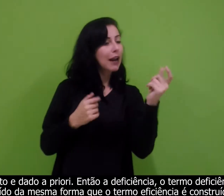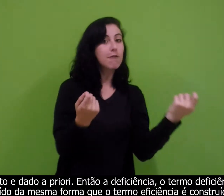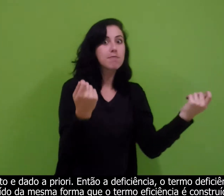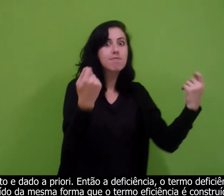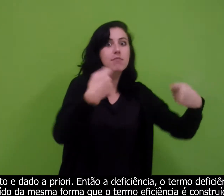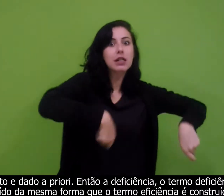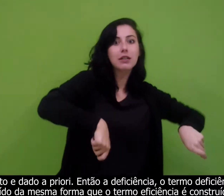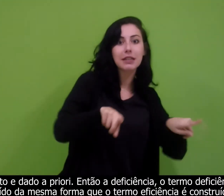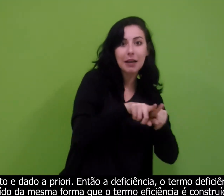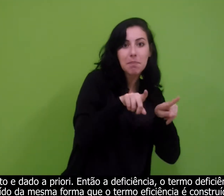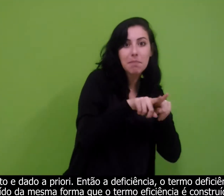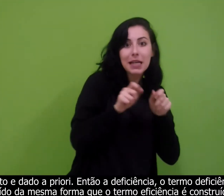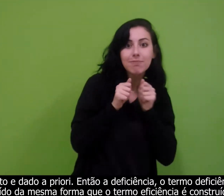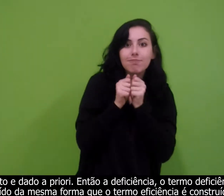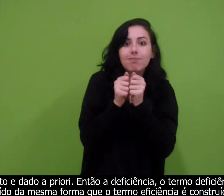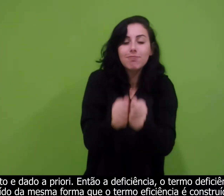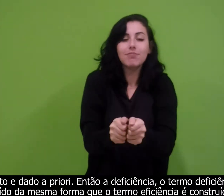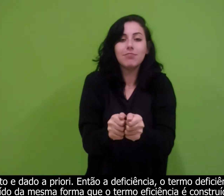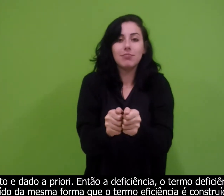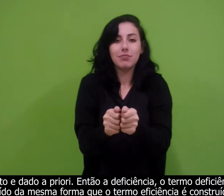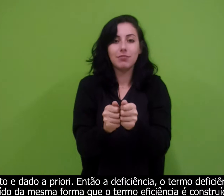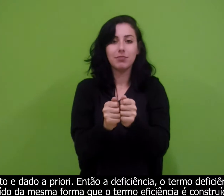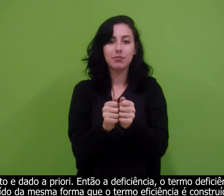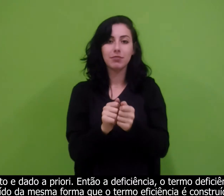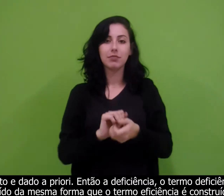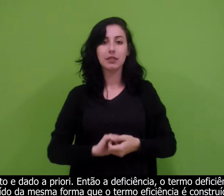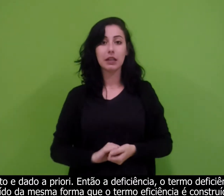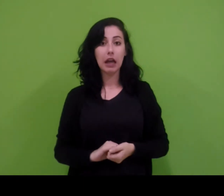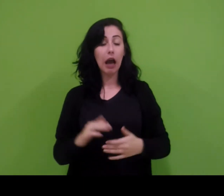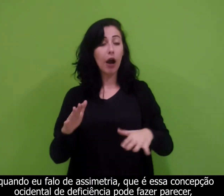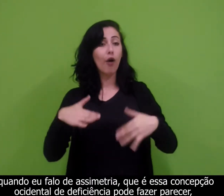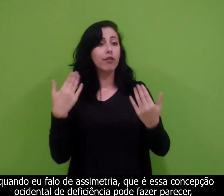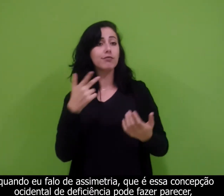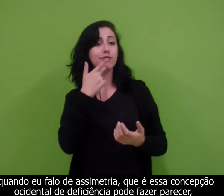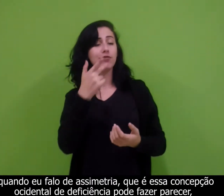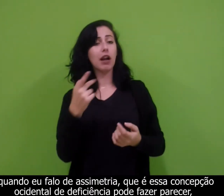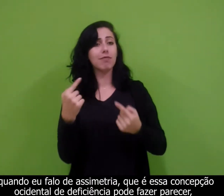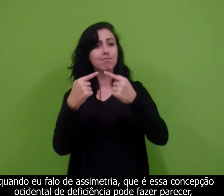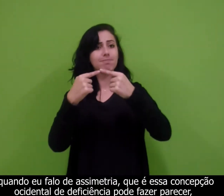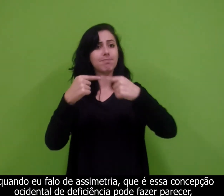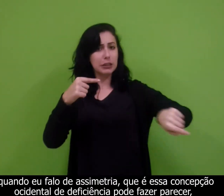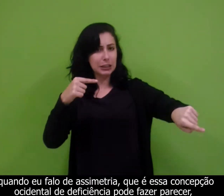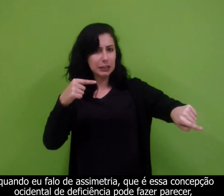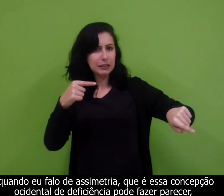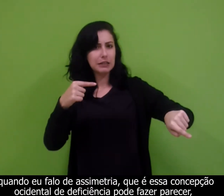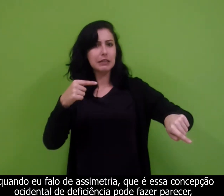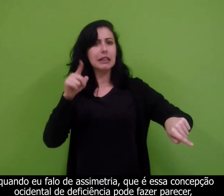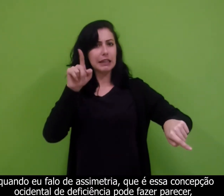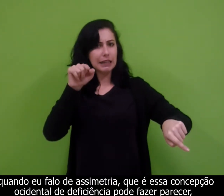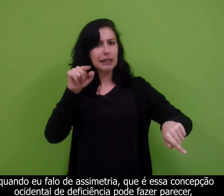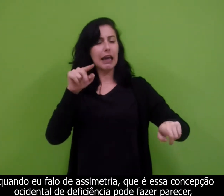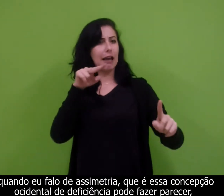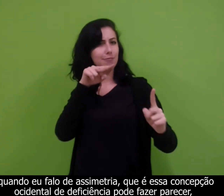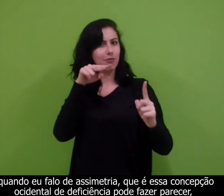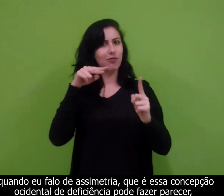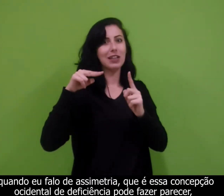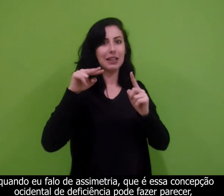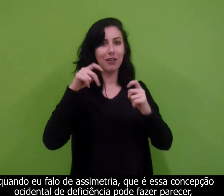construído da mesma forma que o termo eficiência é construído. E quando eu falo de assimetria, que essa concepção ocidental